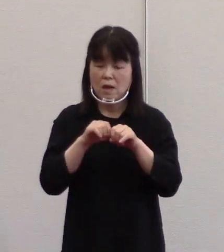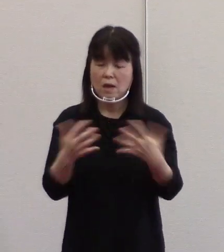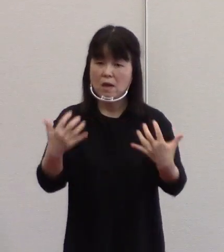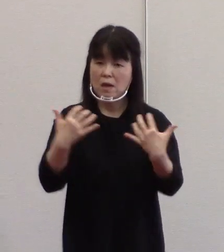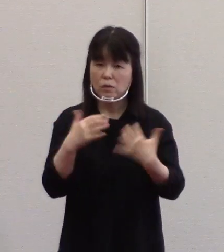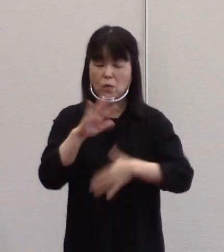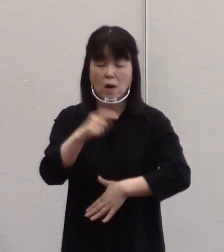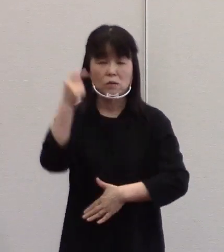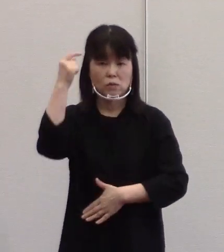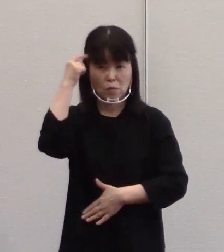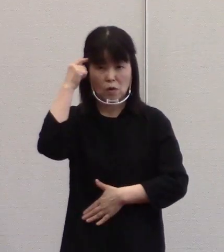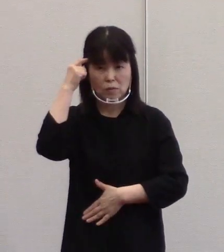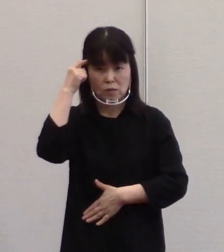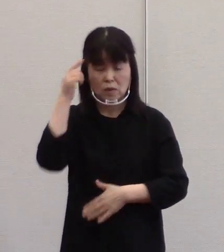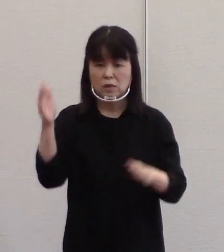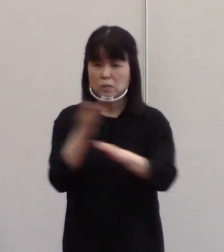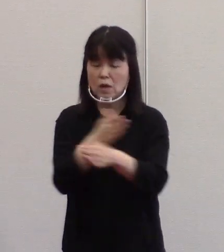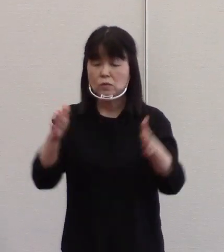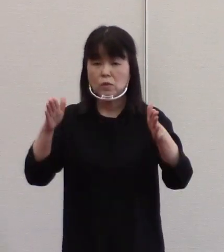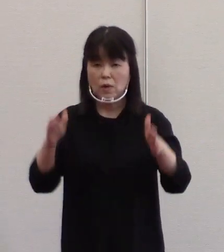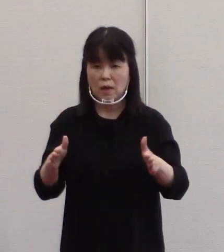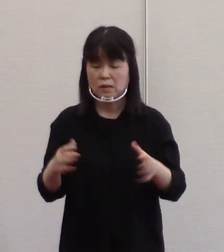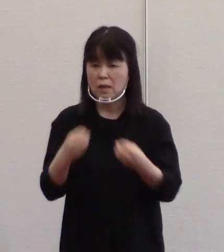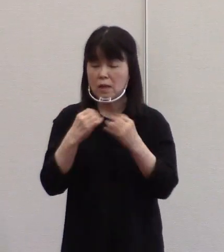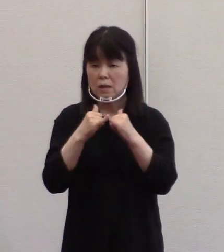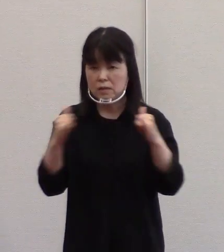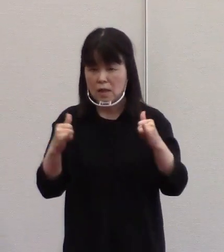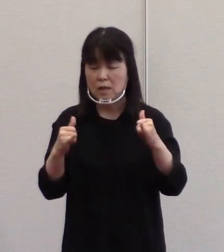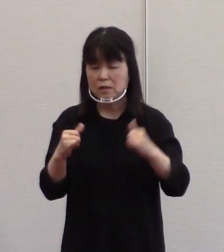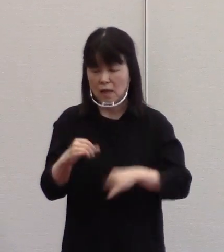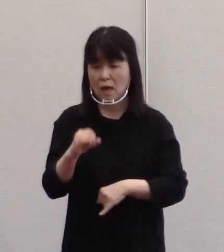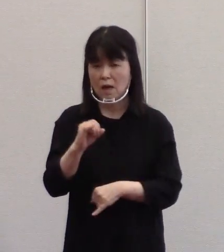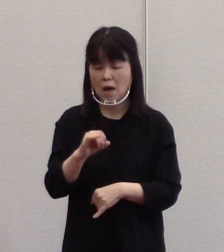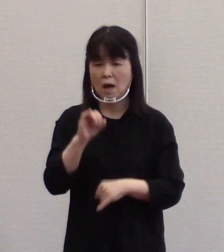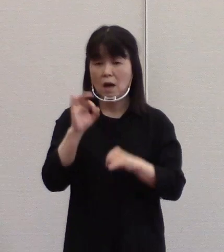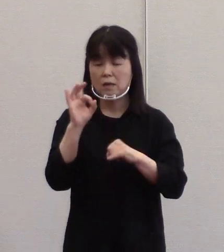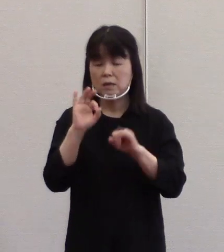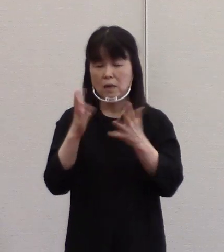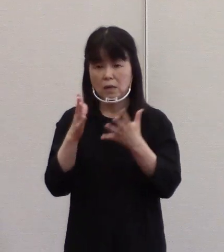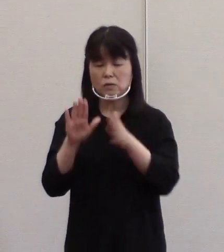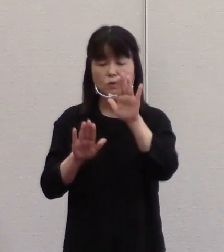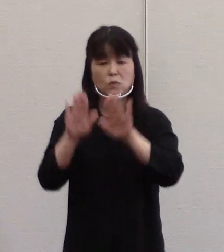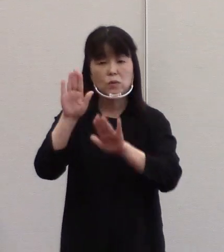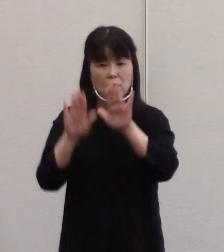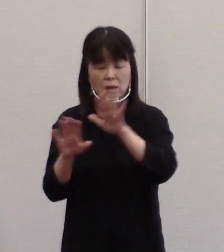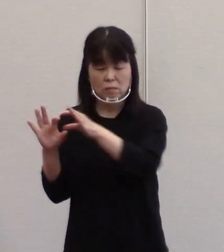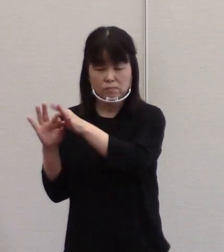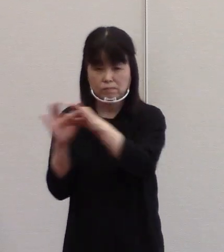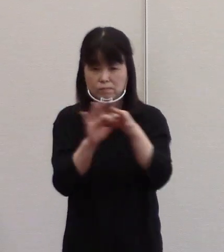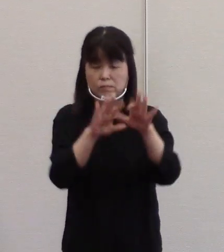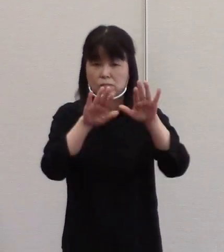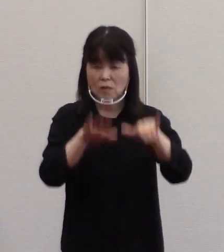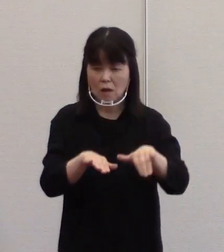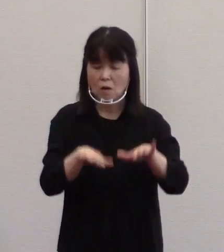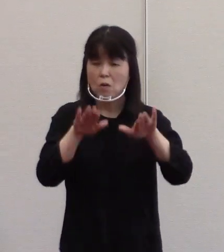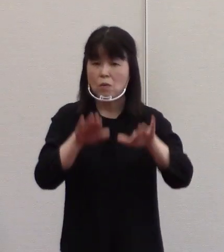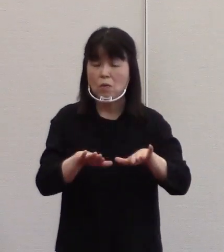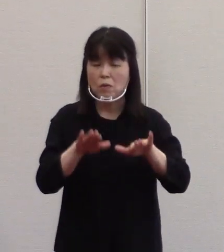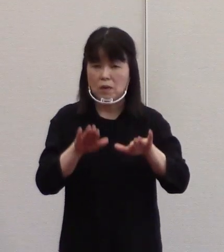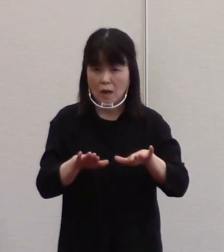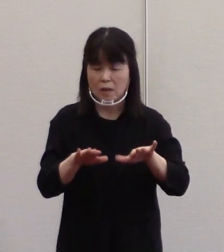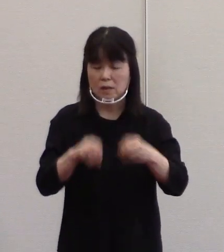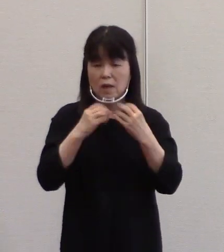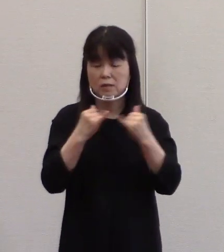感染者ゼロという状況である出雲と、まあ、今回一人とはいえその確認され